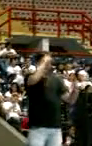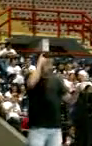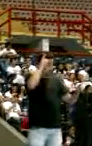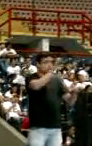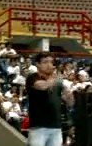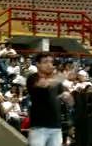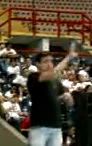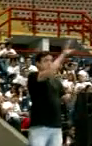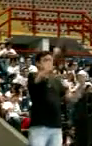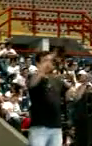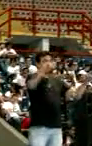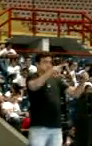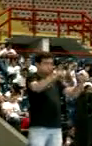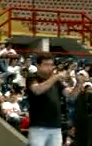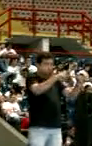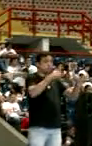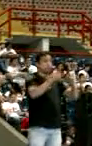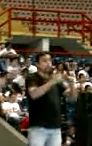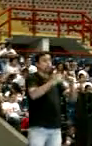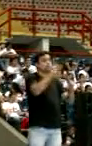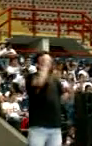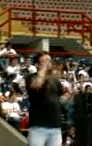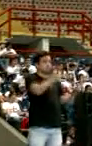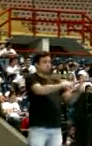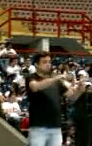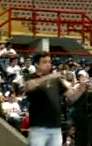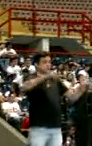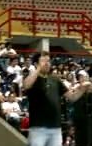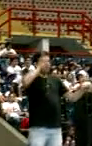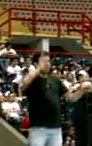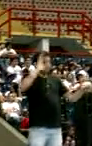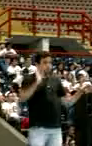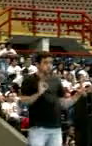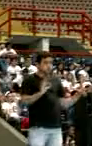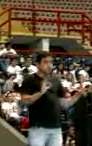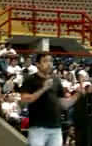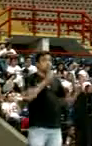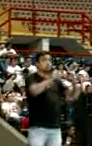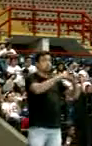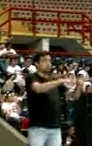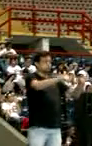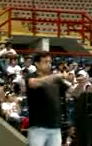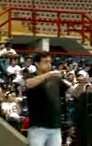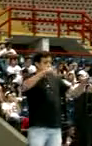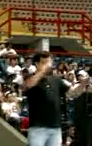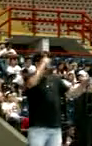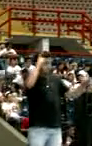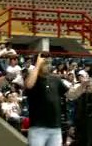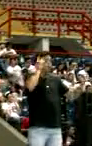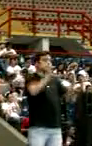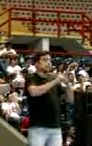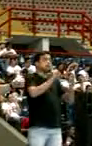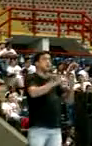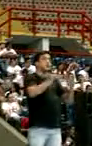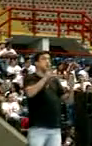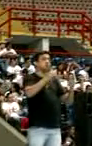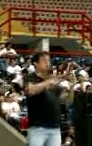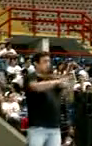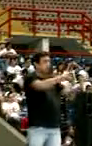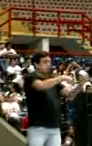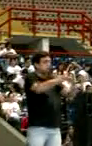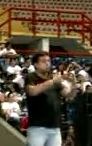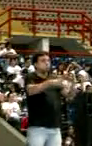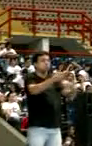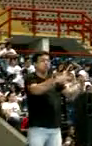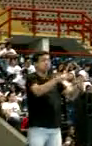Diminuir a população da Europa. Aí a população começou a crescer, lembra? E como a população cresceu, começou trocas comerciais. E